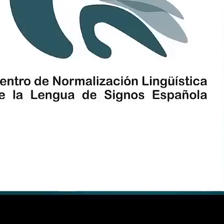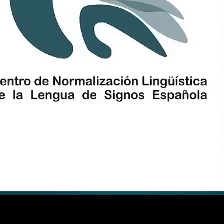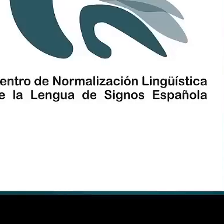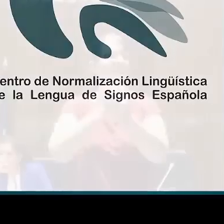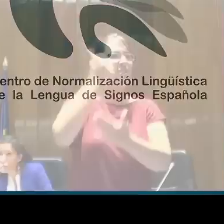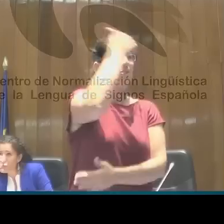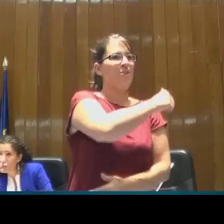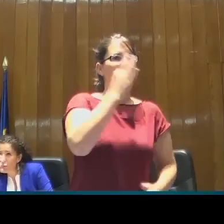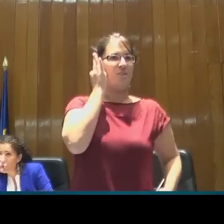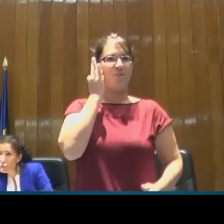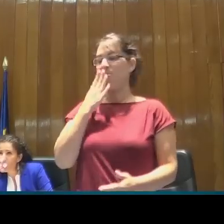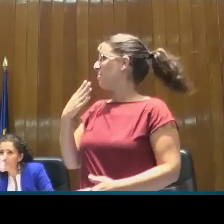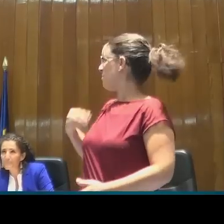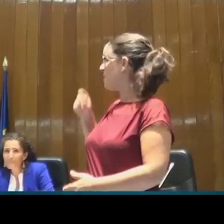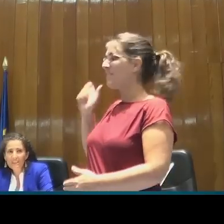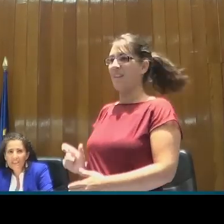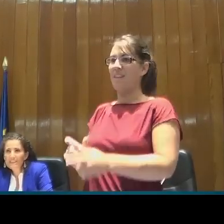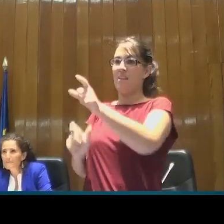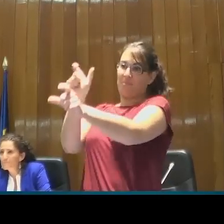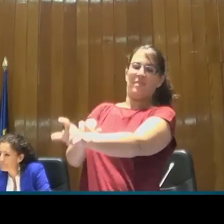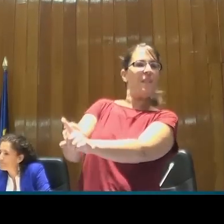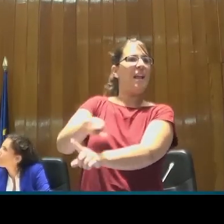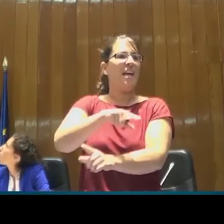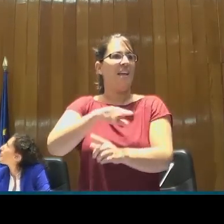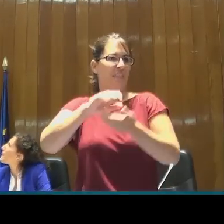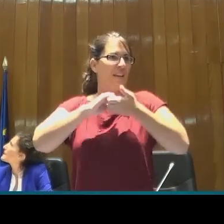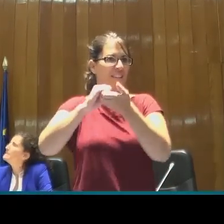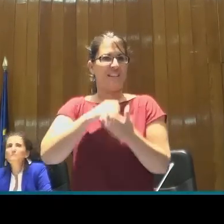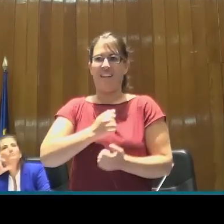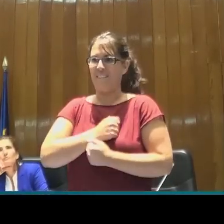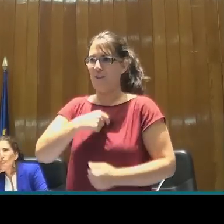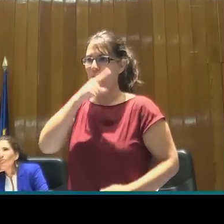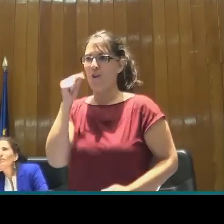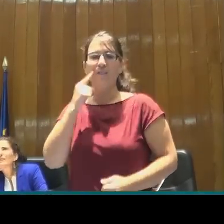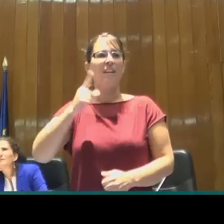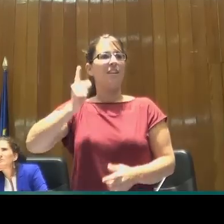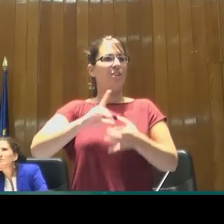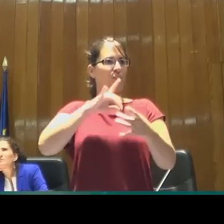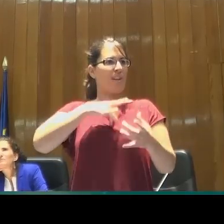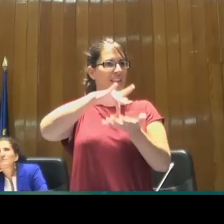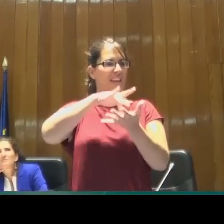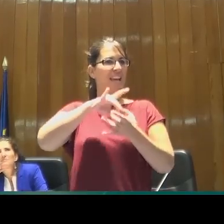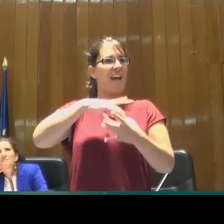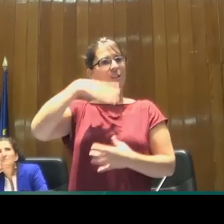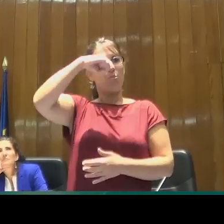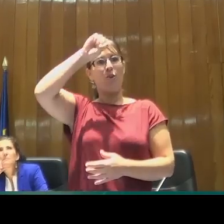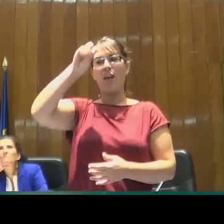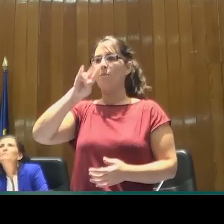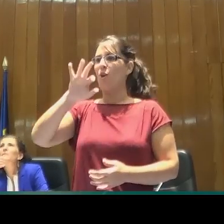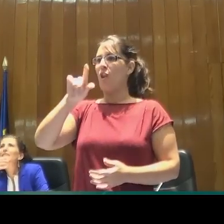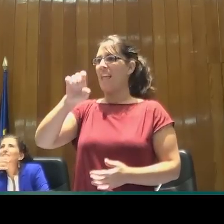Presidenta de la CENSE, querida Concha Díaz. Directora del Instituto de Lengua, Literatura y Antropología, doña Violeta de Monte. Buenos días.